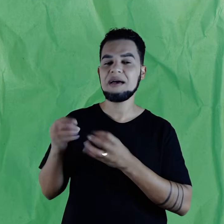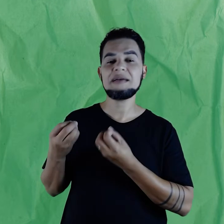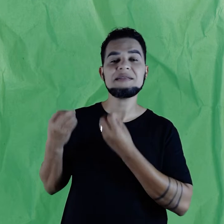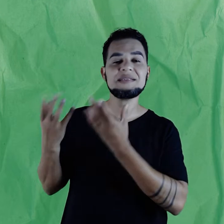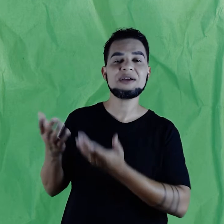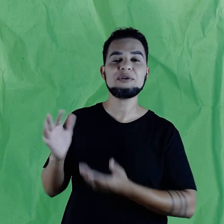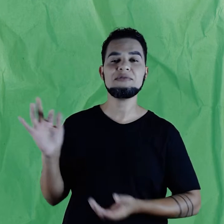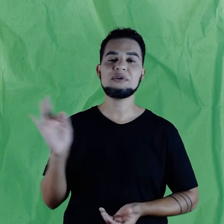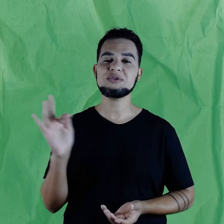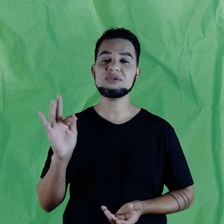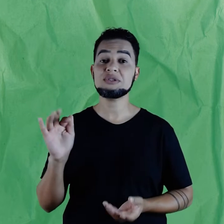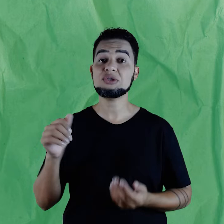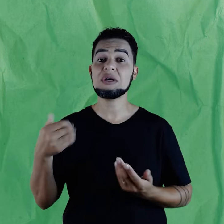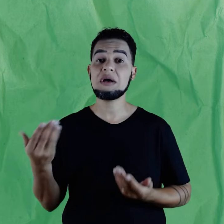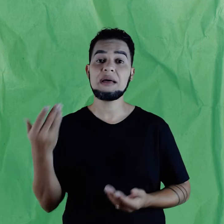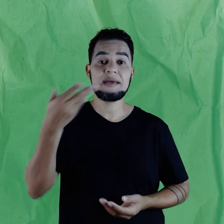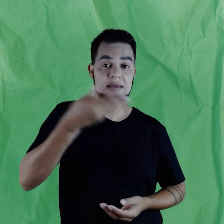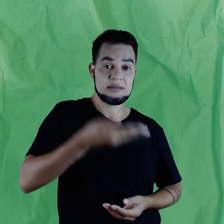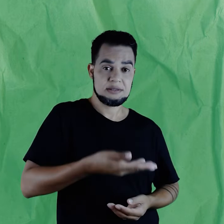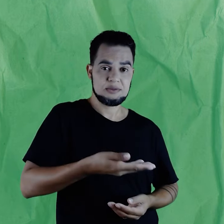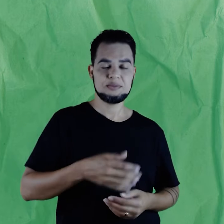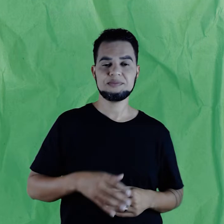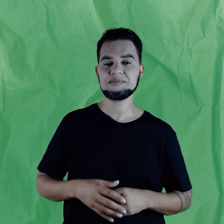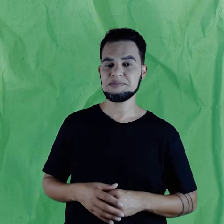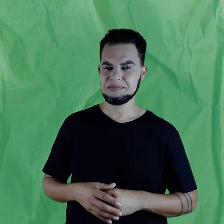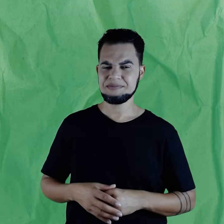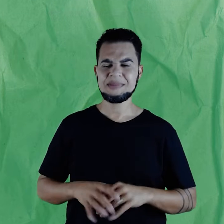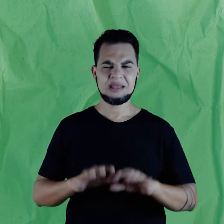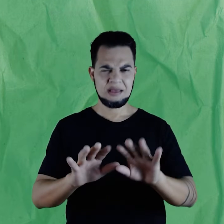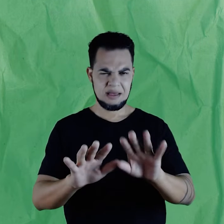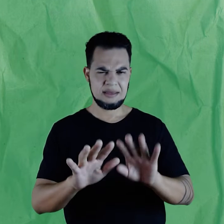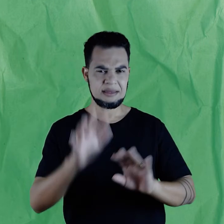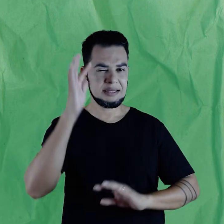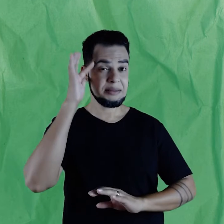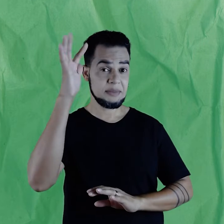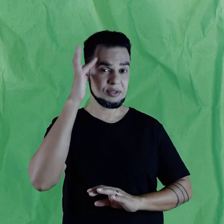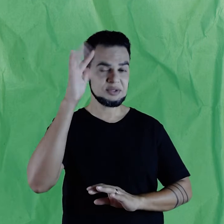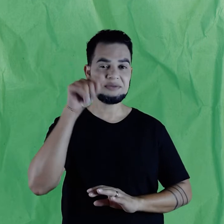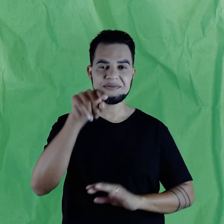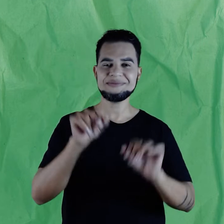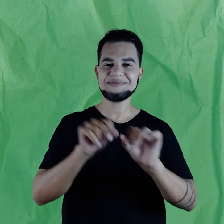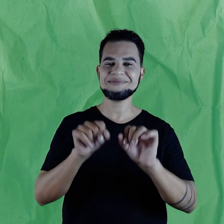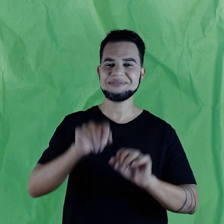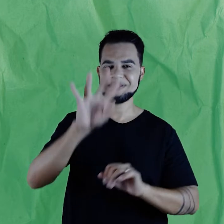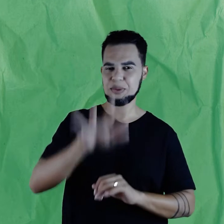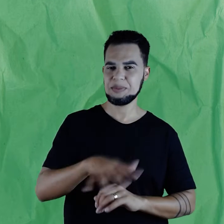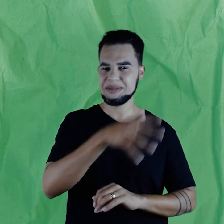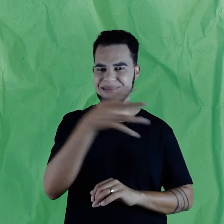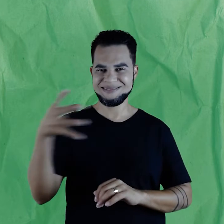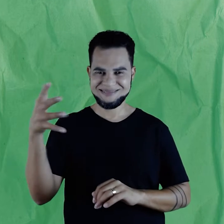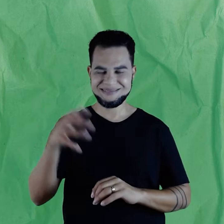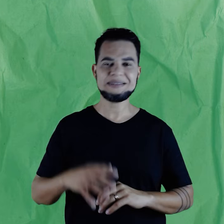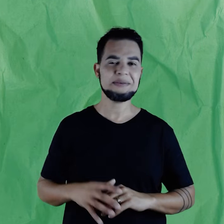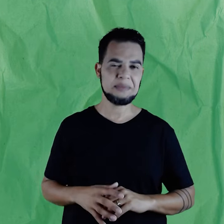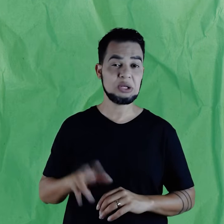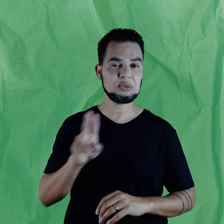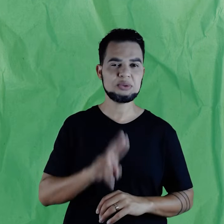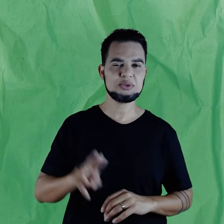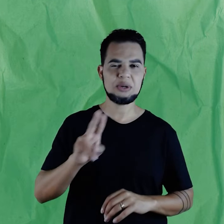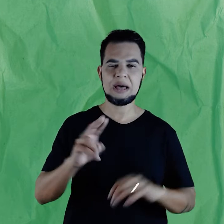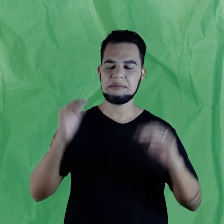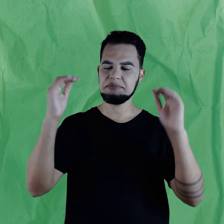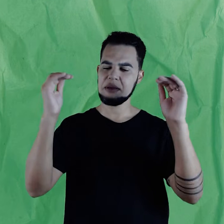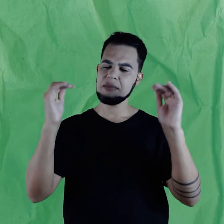front-end mediante uma requisição. Ou seja, imagine que vocês estão fazendo uma tabela ali de